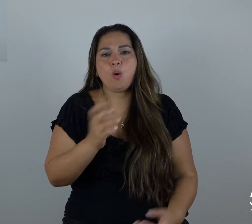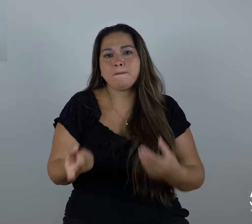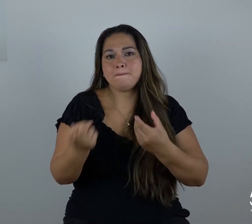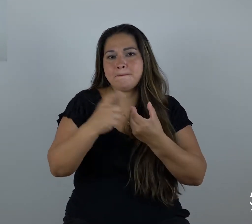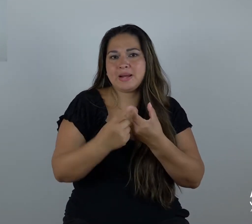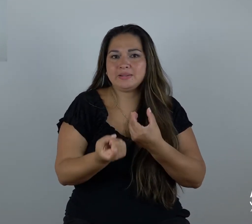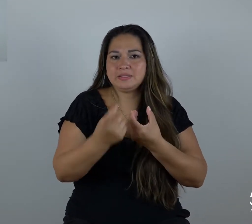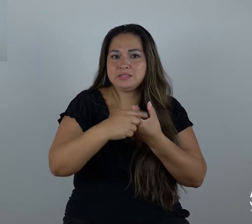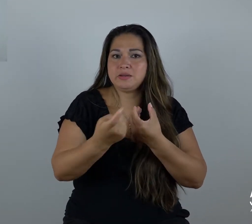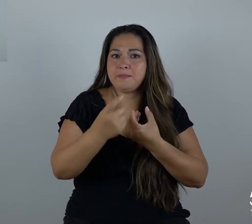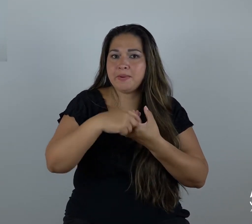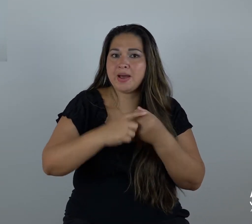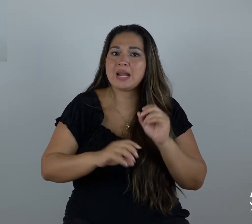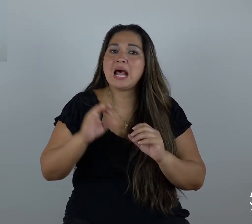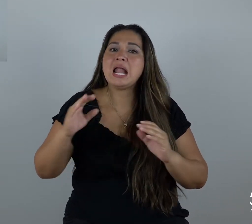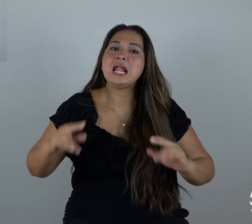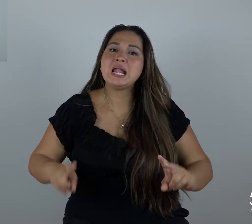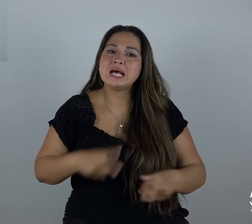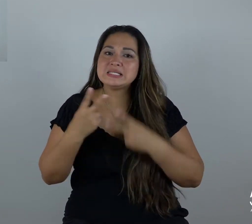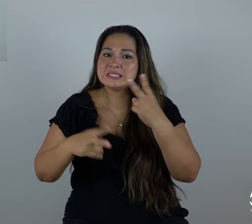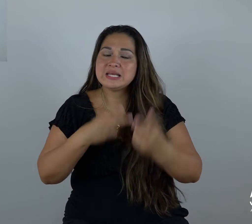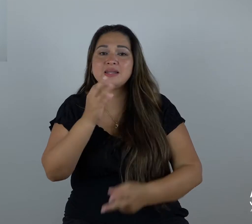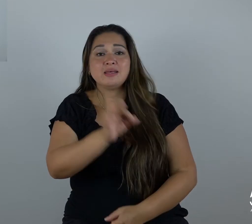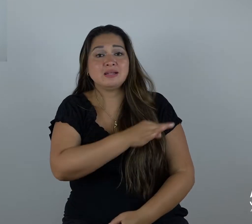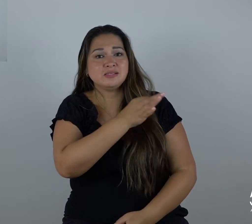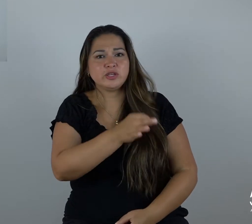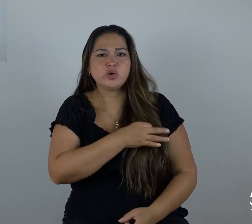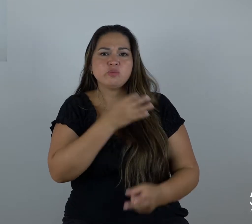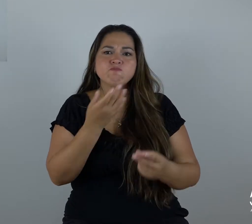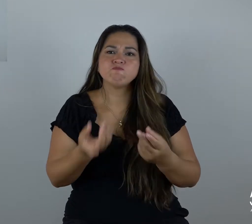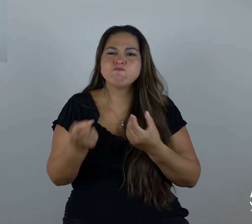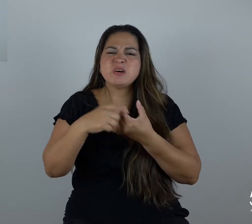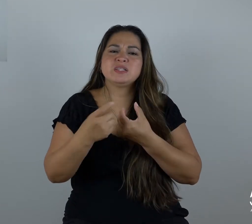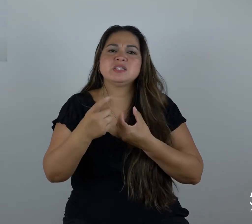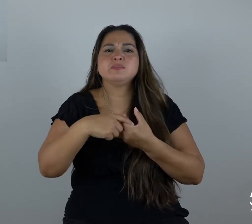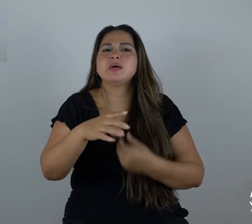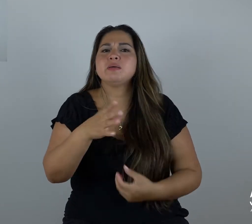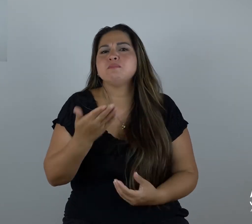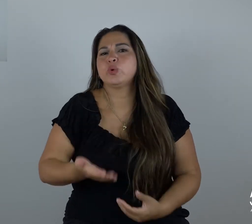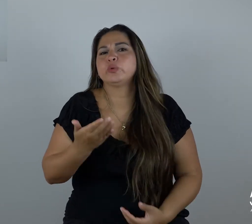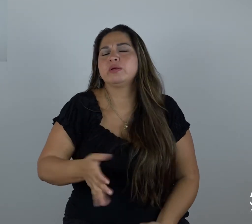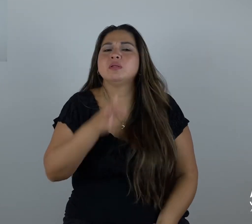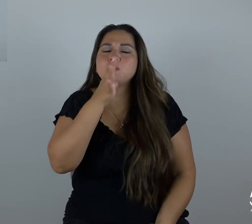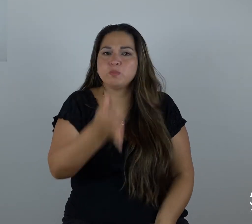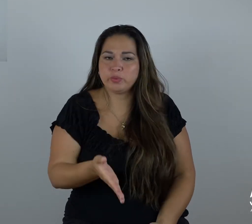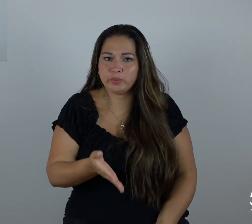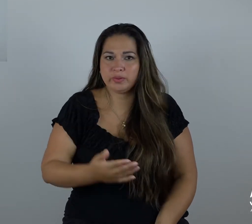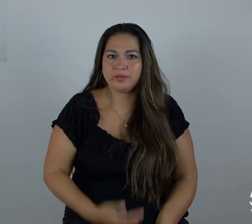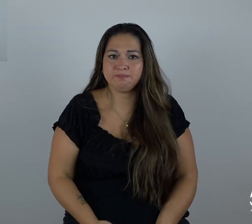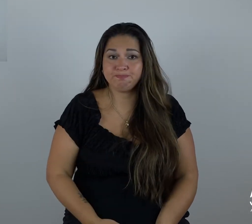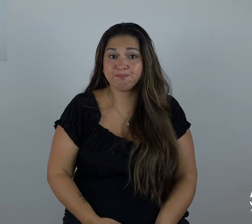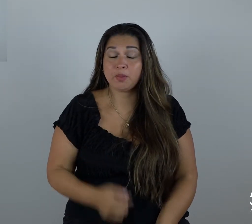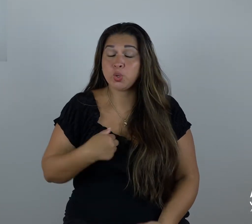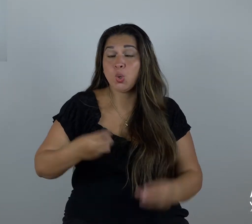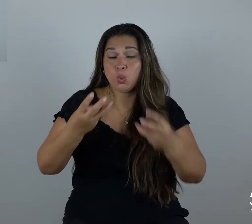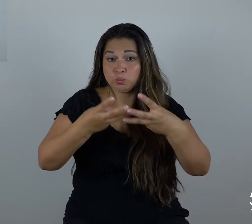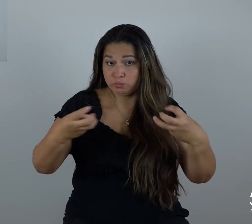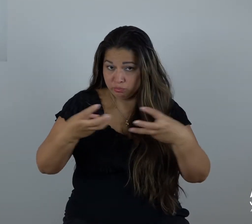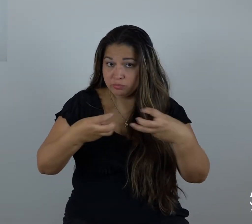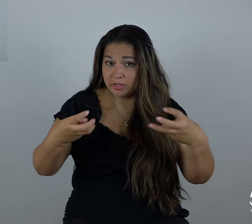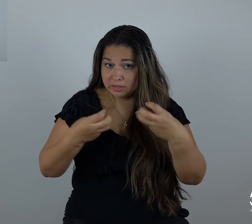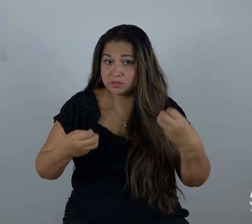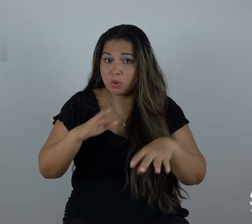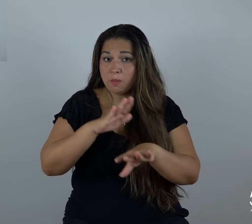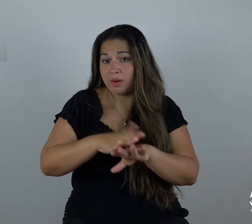poder participar de lo que es la Cena del Señor, de la comunión del Señor. Lo primero es deciros o daros algunos textos